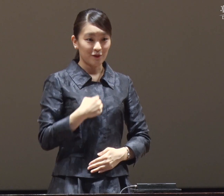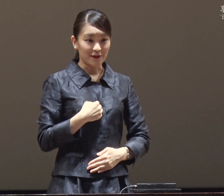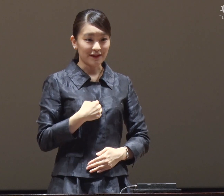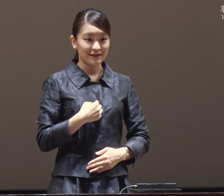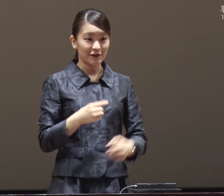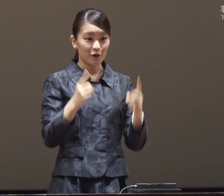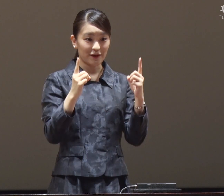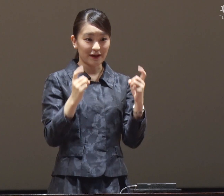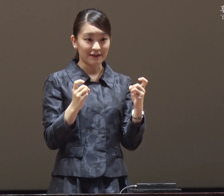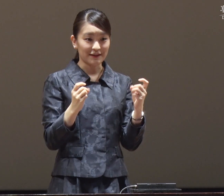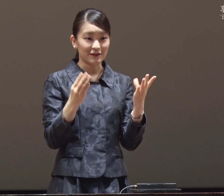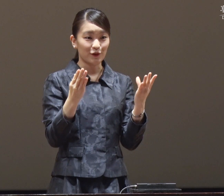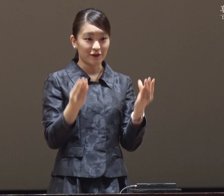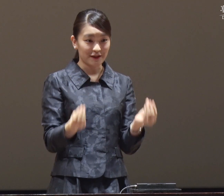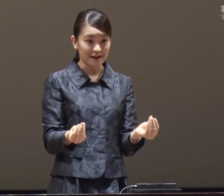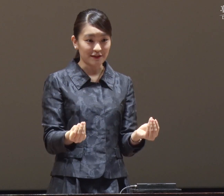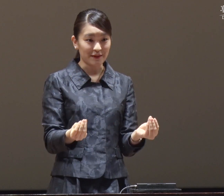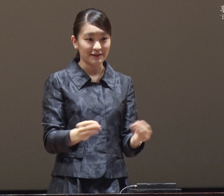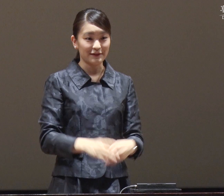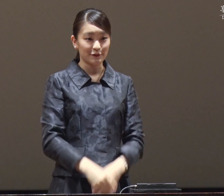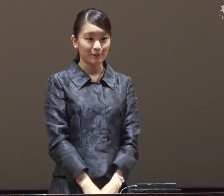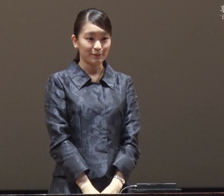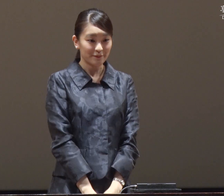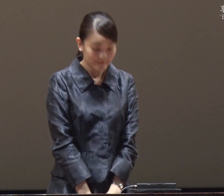私の挨拶といたします